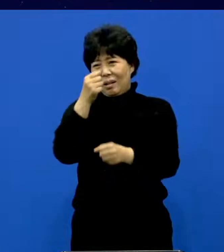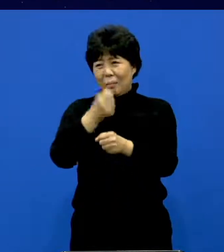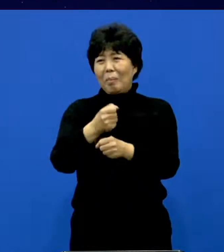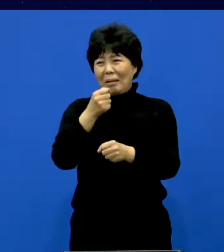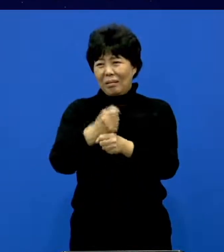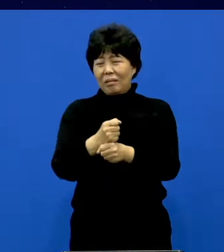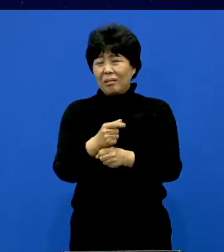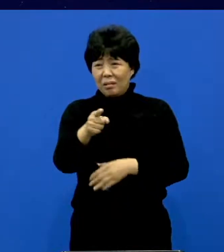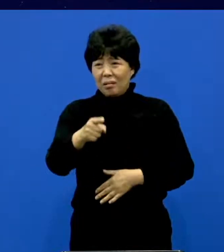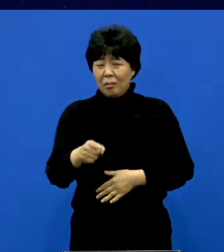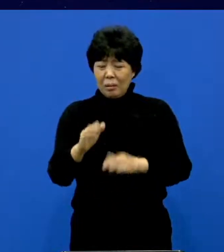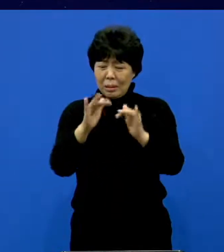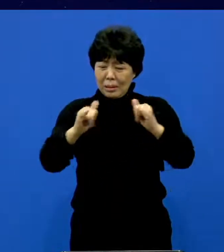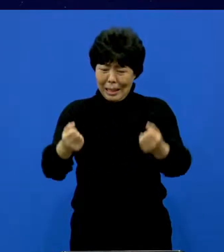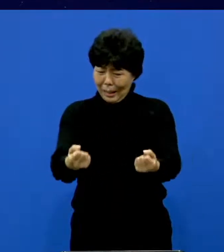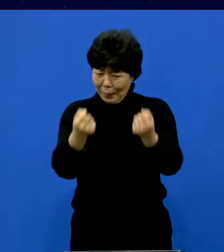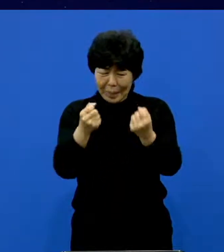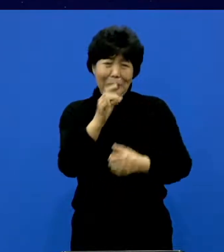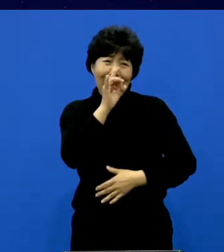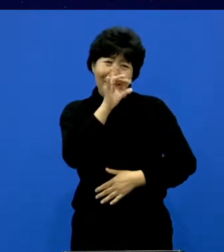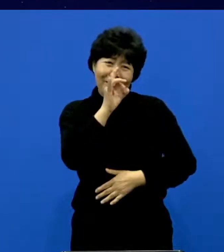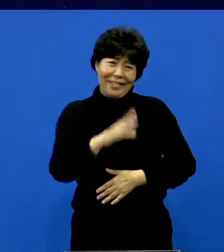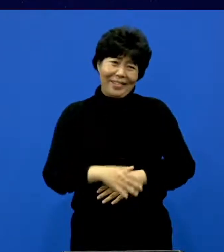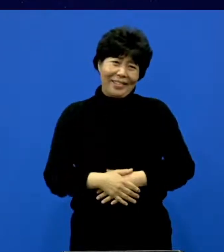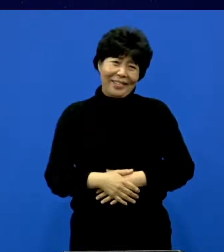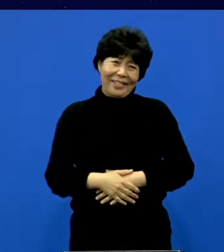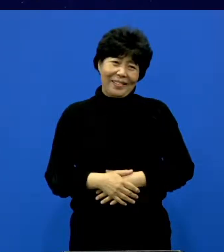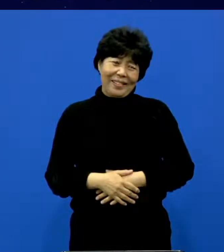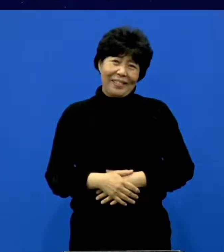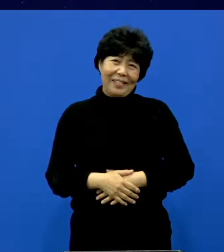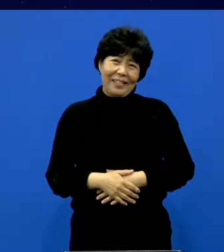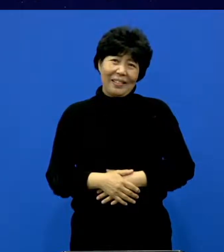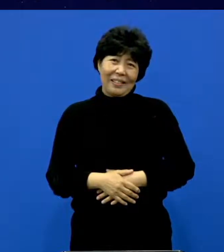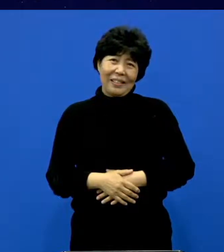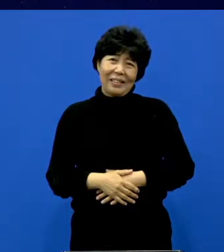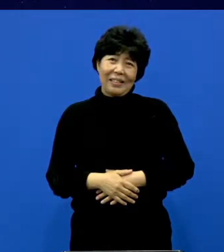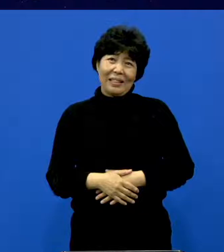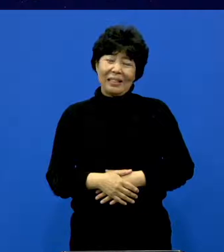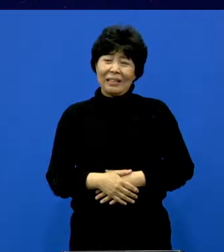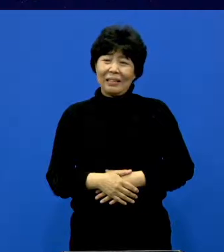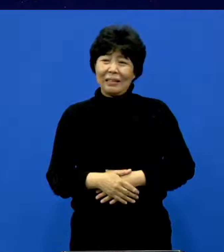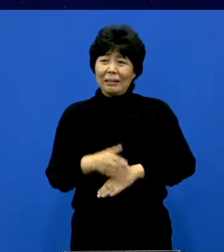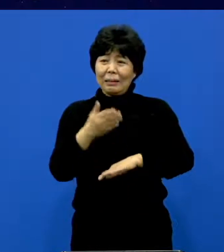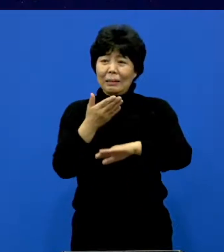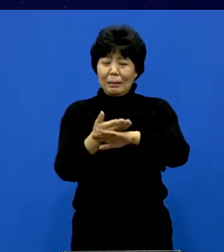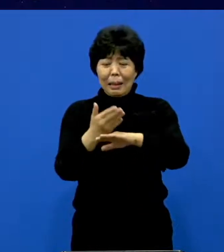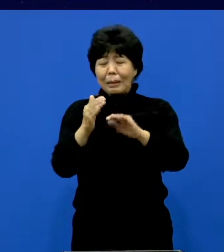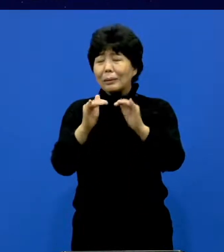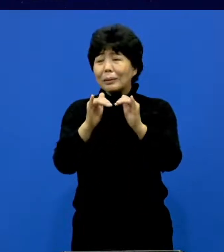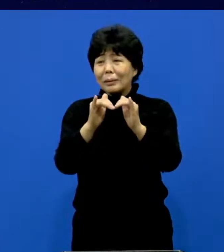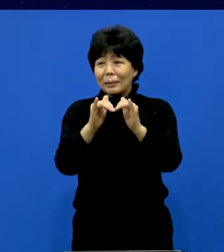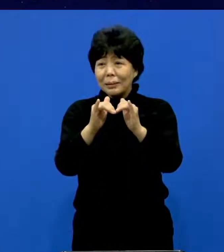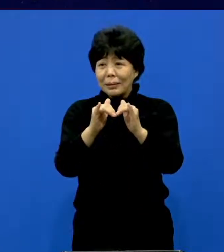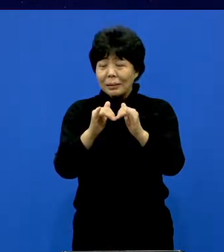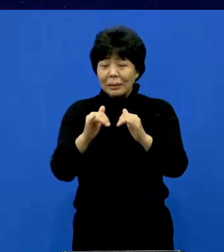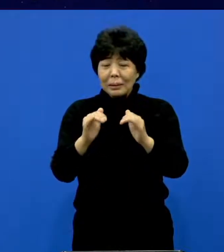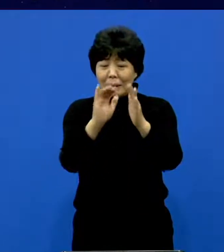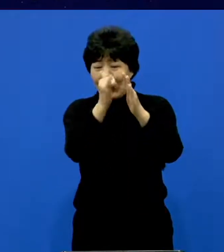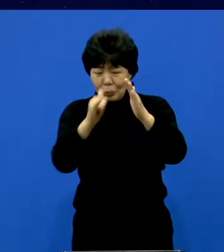그 스토리를 보면 손양원 목사님은 그렇게 양아들 삼고 다 했는데 그 외의 가족들은 다 힘들어요. 지금도 힘들어하세요.